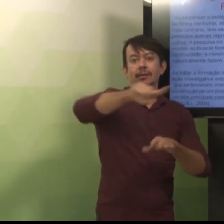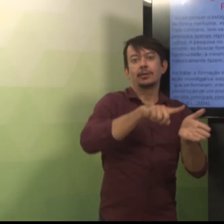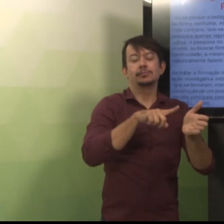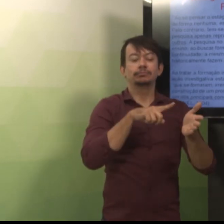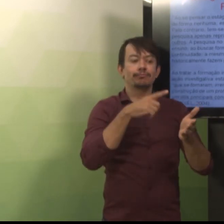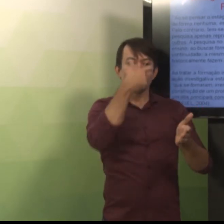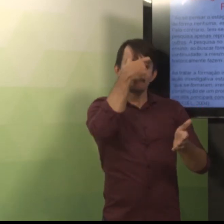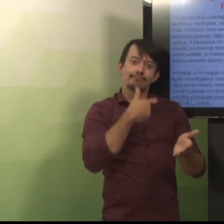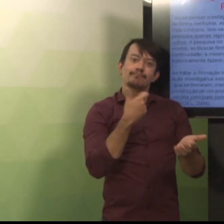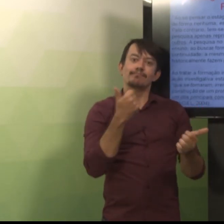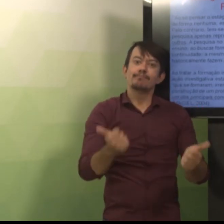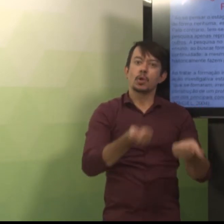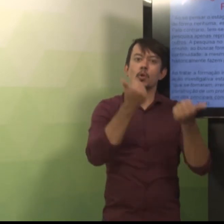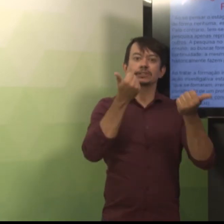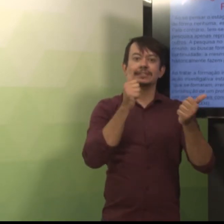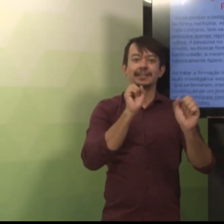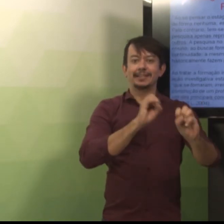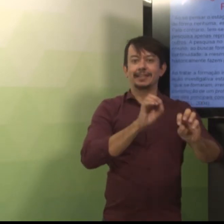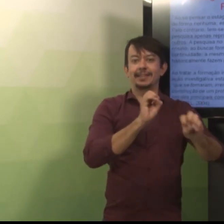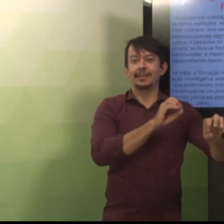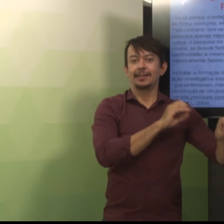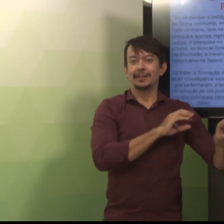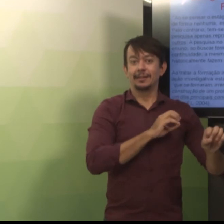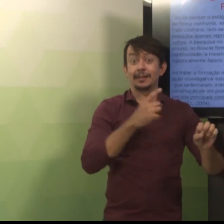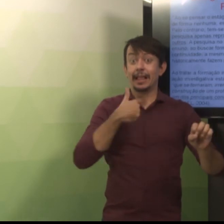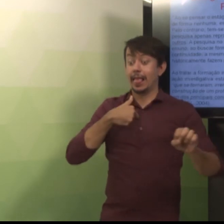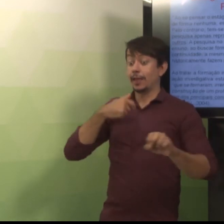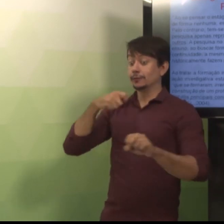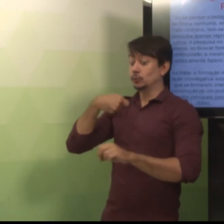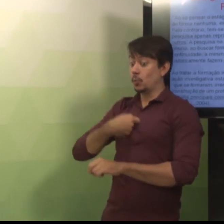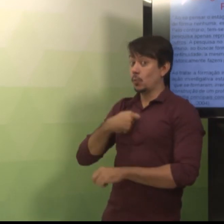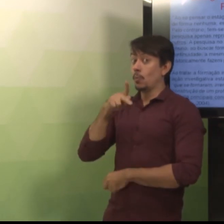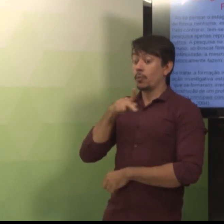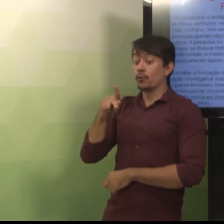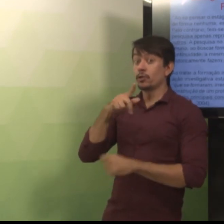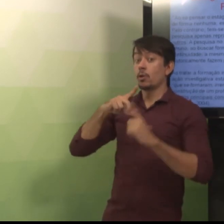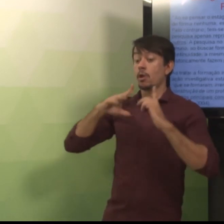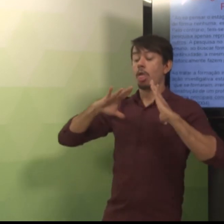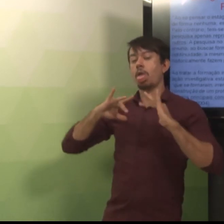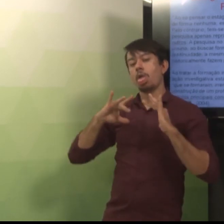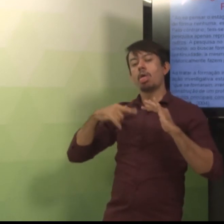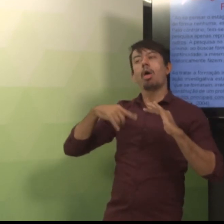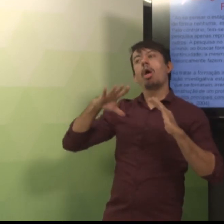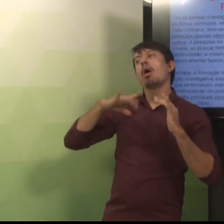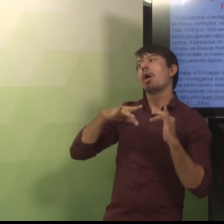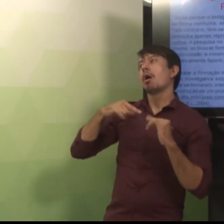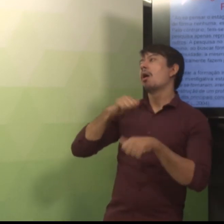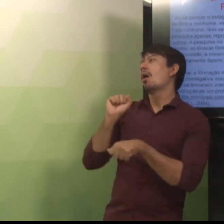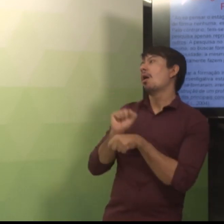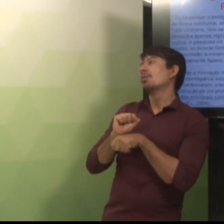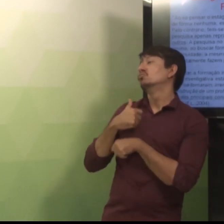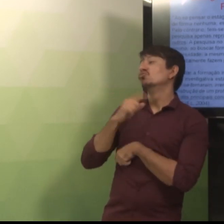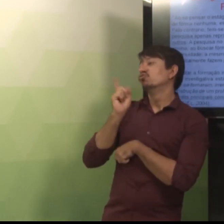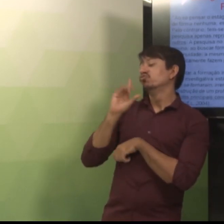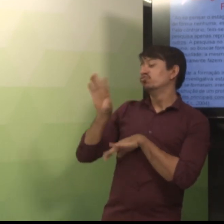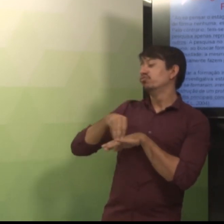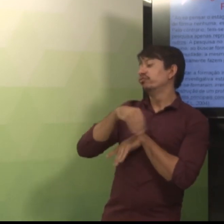melhore o seu ato de ensinar. E isso será melhor para o processo de ensino. Então, eu como professor, eu não posso ficar